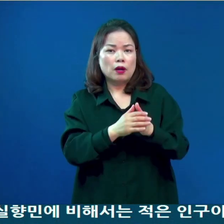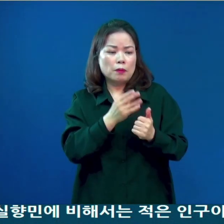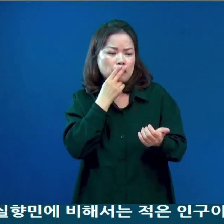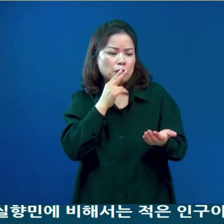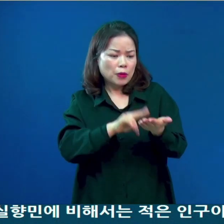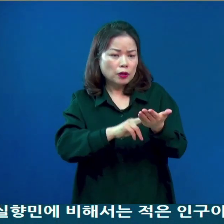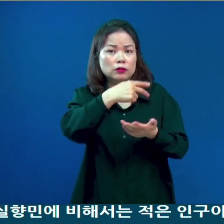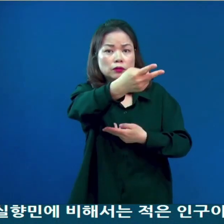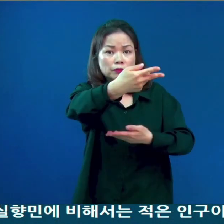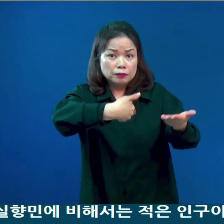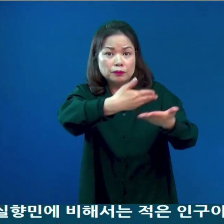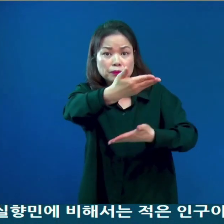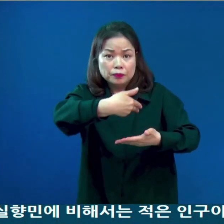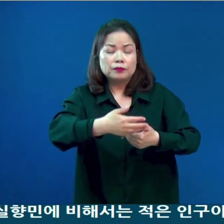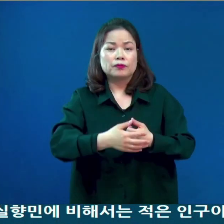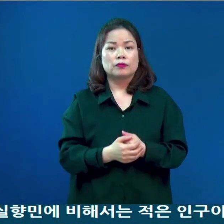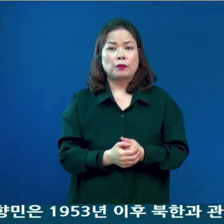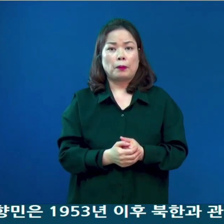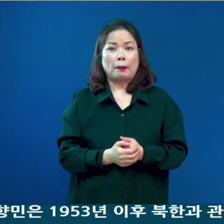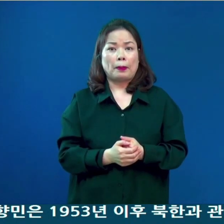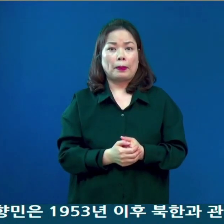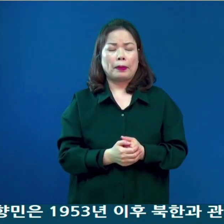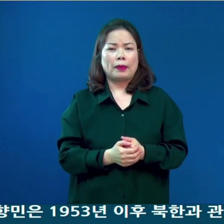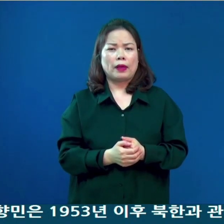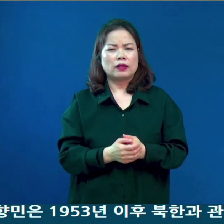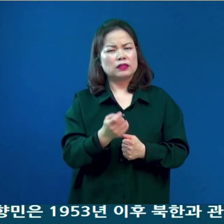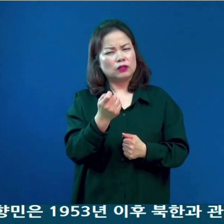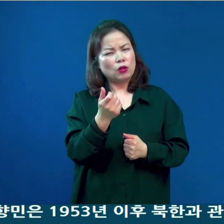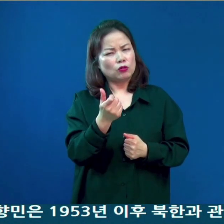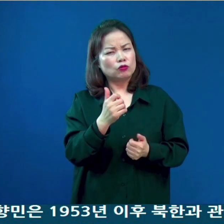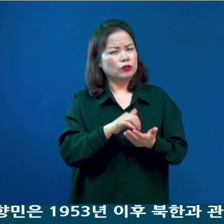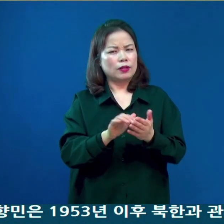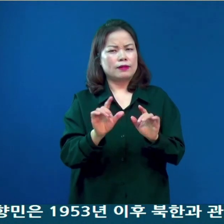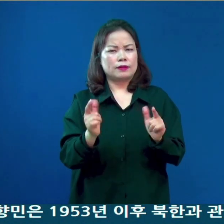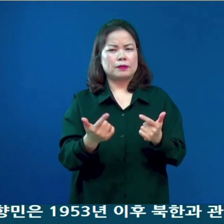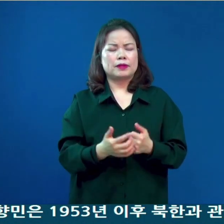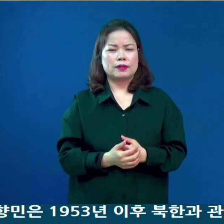왔다 갔다 합니다. 그러니까 적은 인원이 아닙니다.